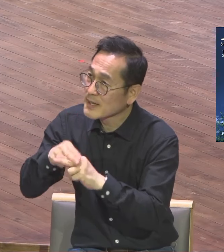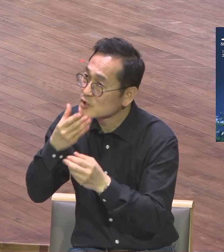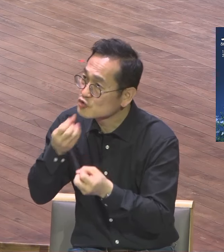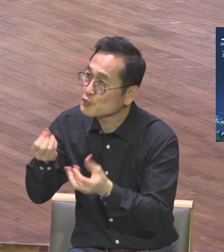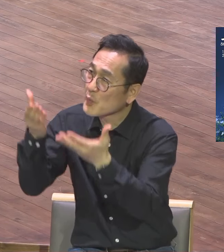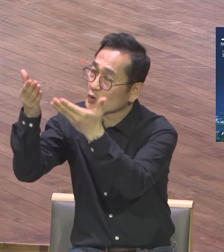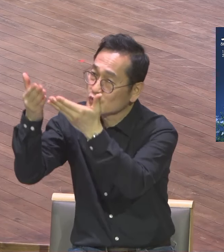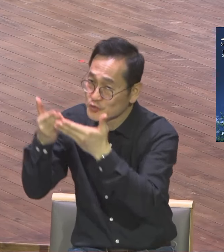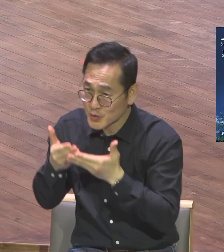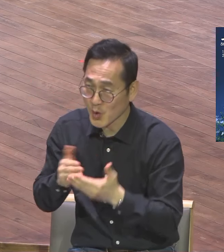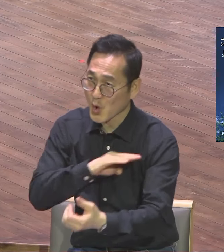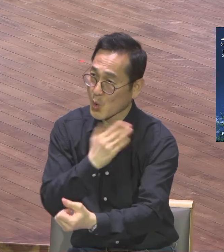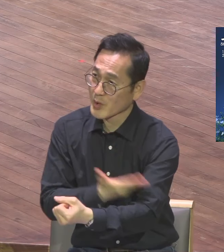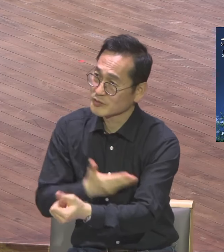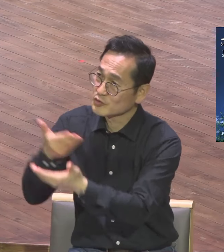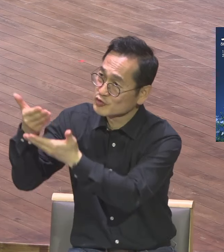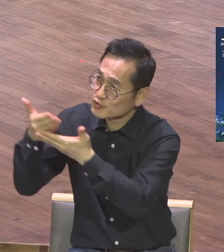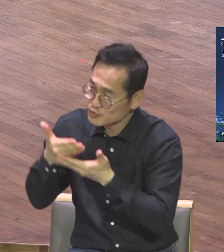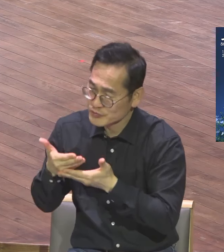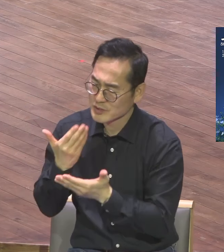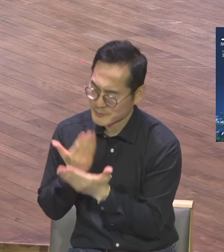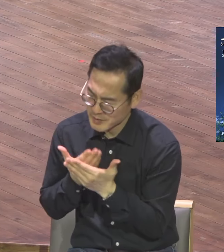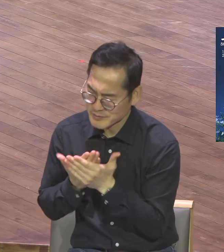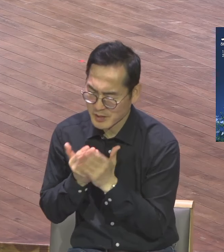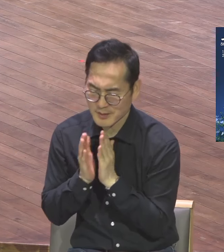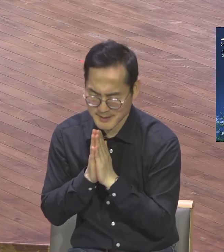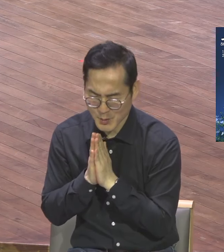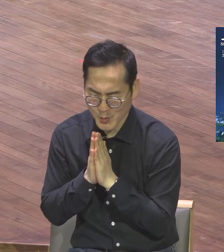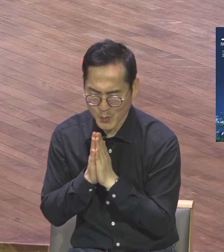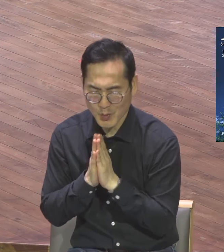초월의 권능을 그렇게 내게 주시옵소서.